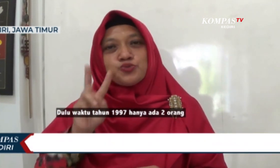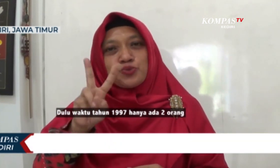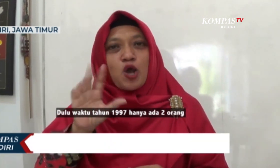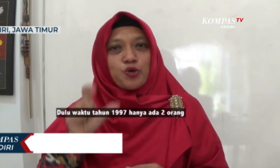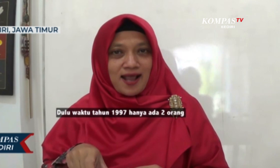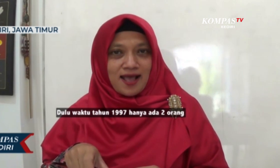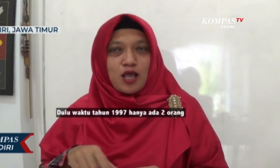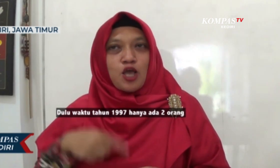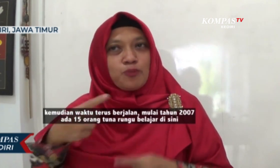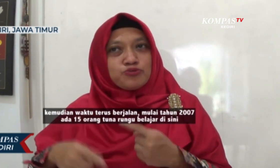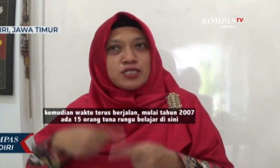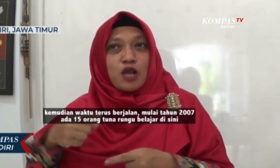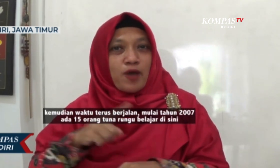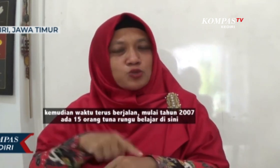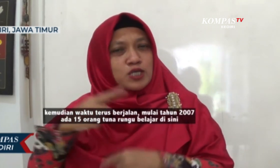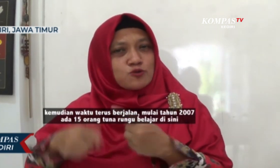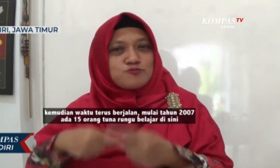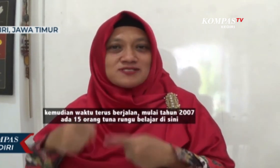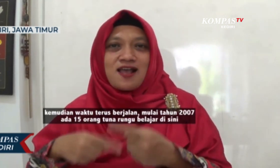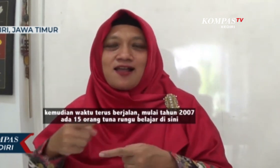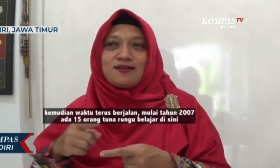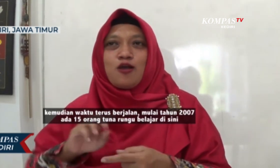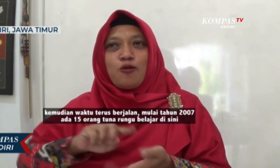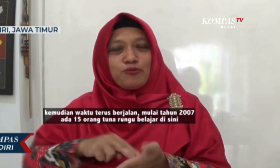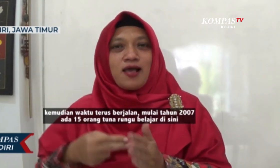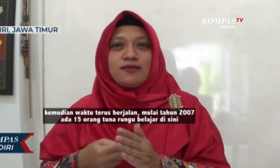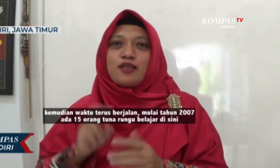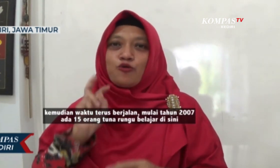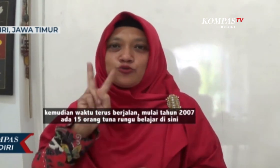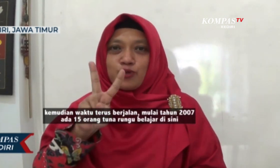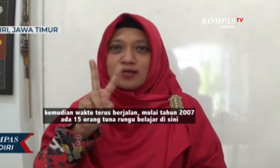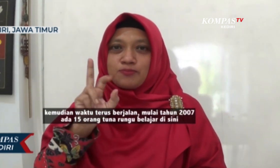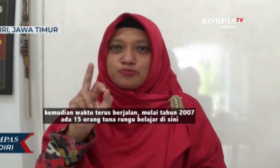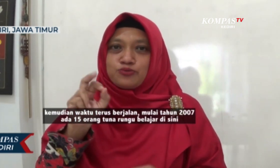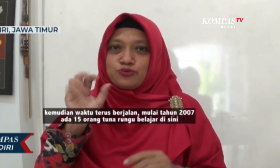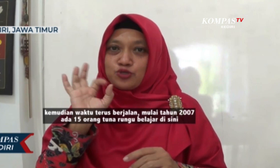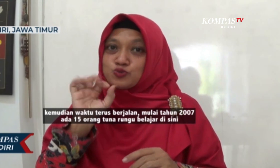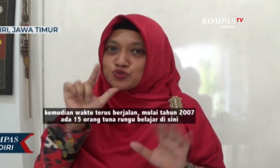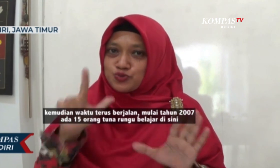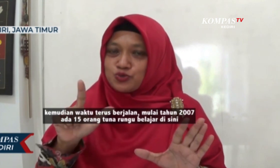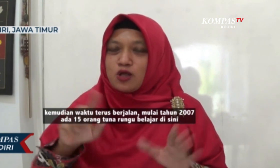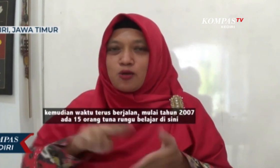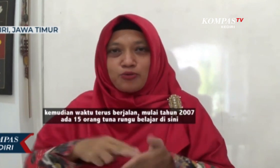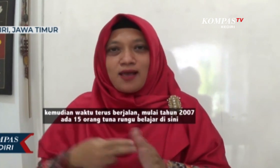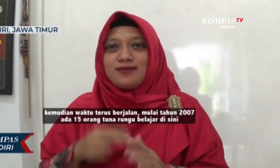dua orang keputihan waktu terus berjalan gua Edo 2072